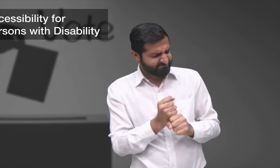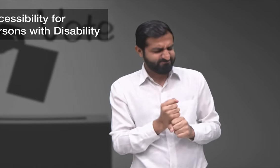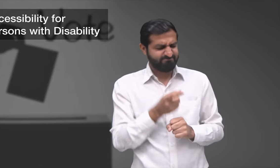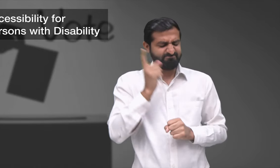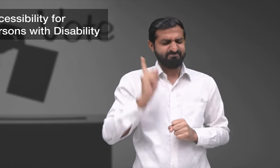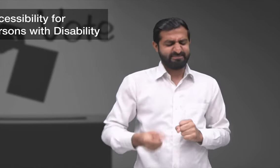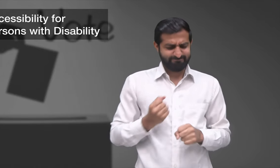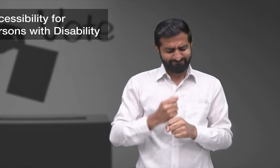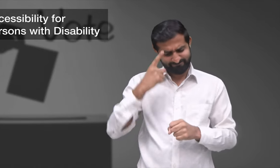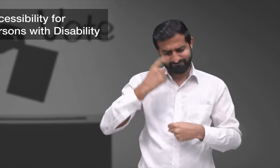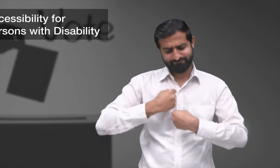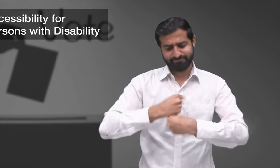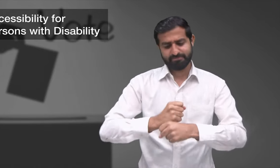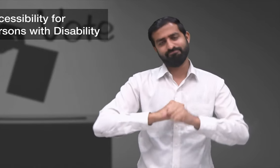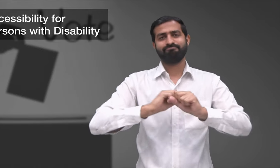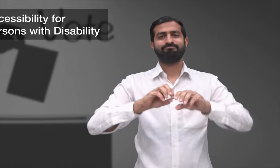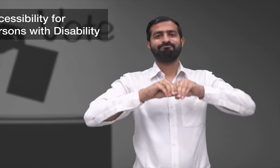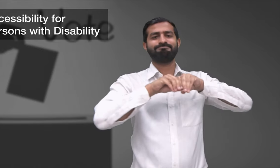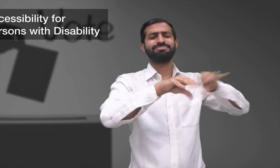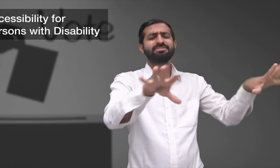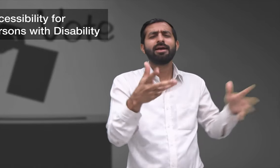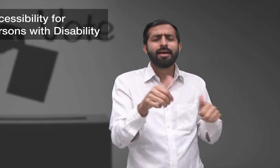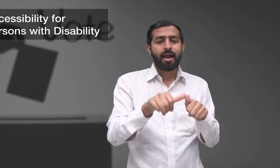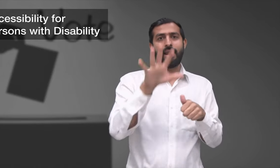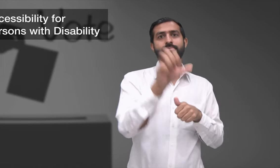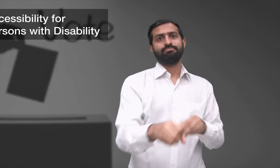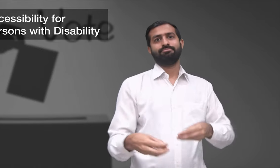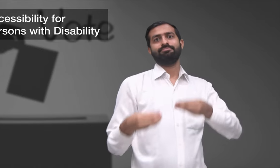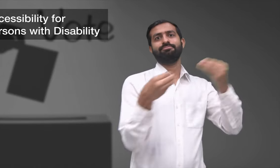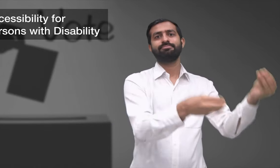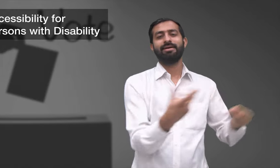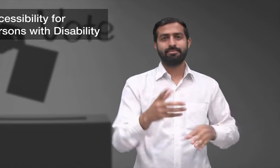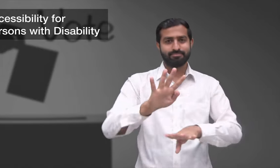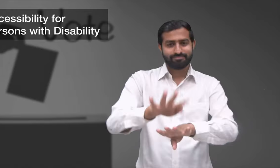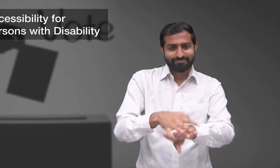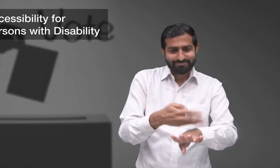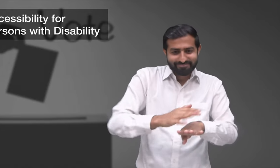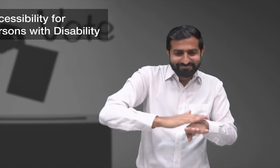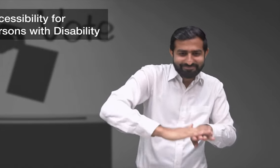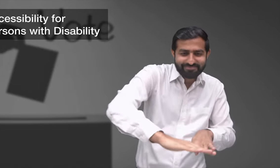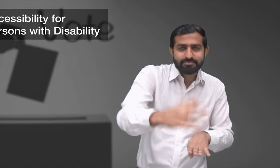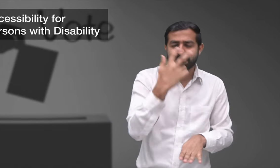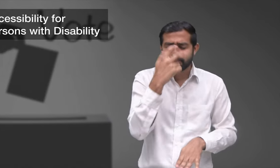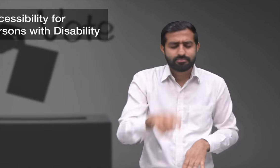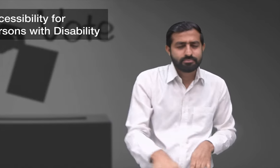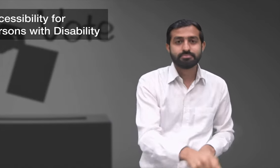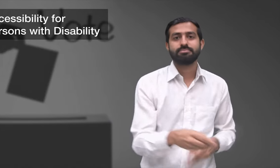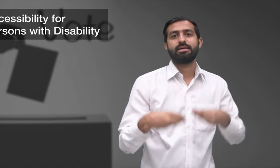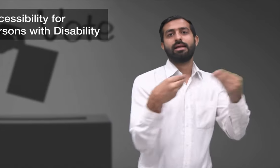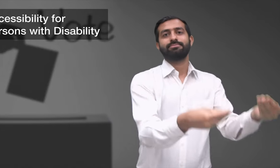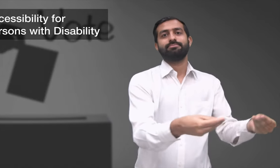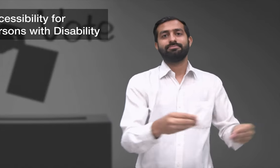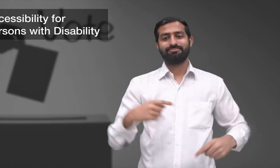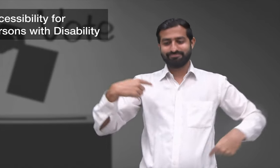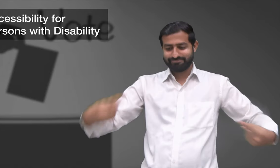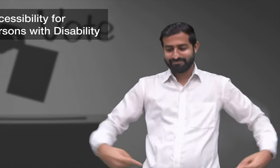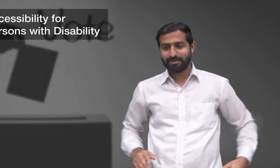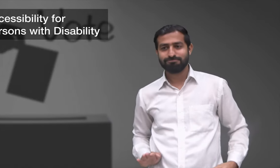विषय पर सोच विचार करके उन्हें सुगमता प्रदान की स्पर्श पथ बनवाए वल